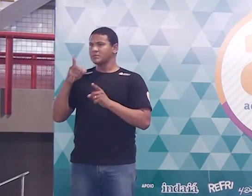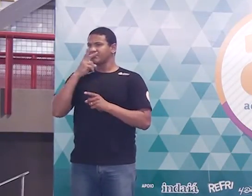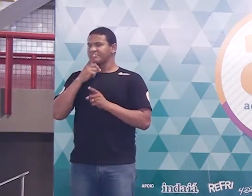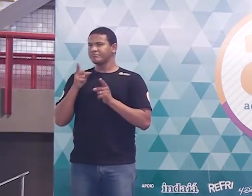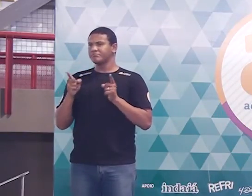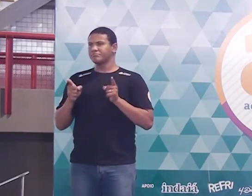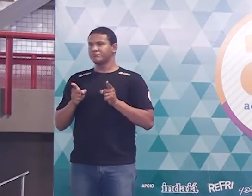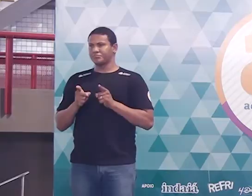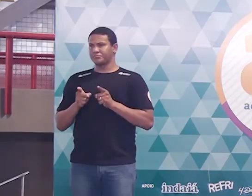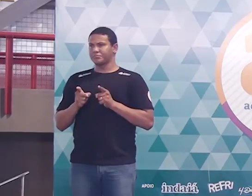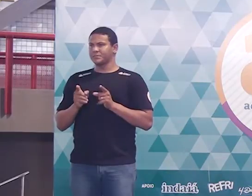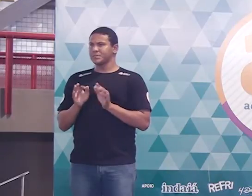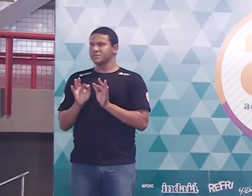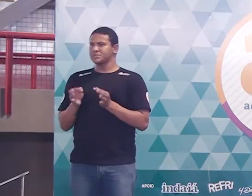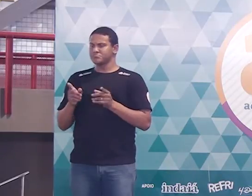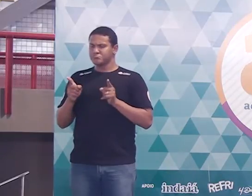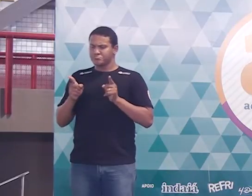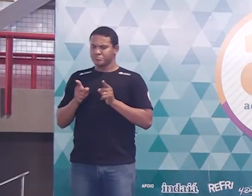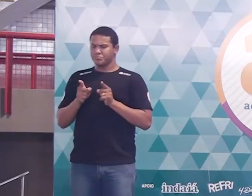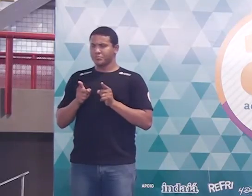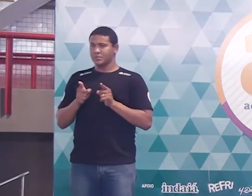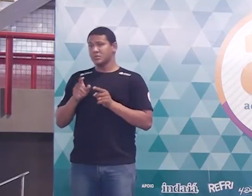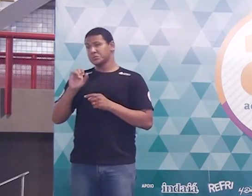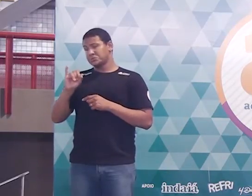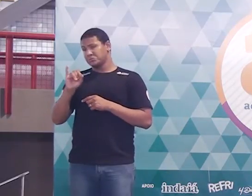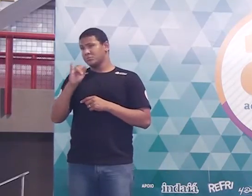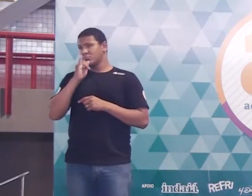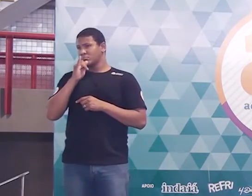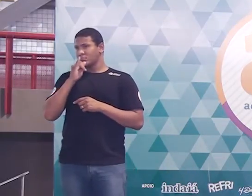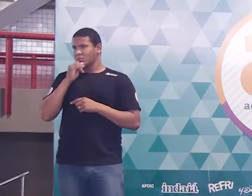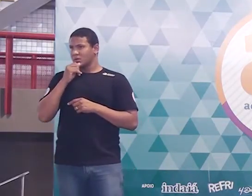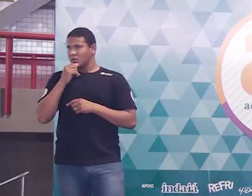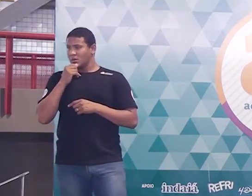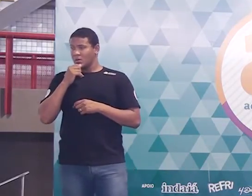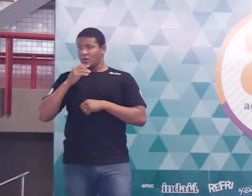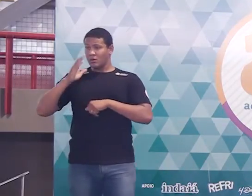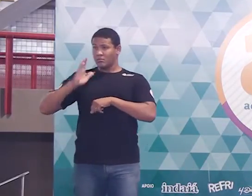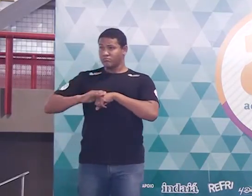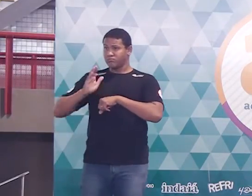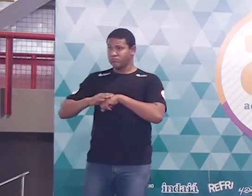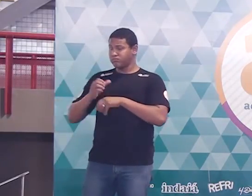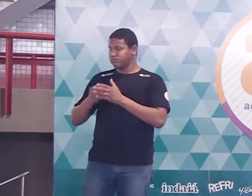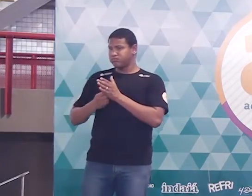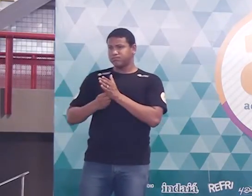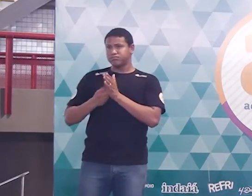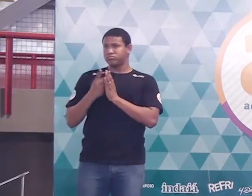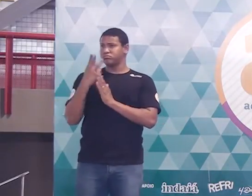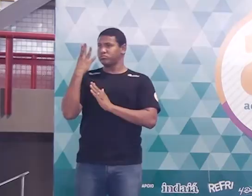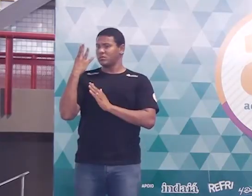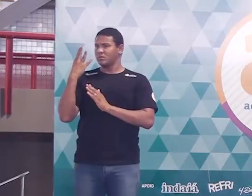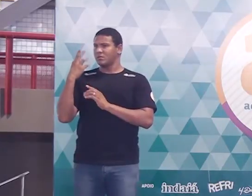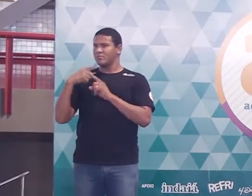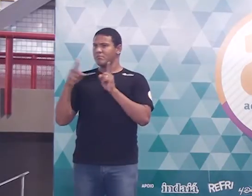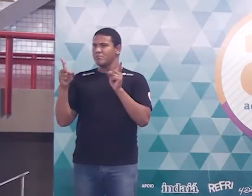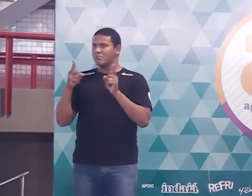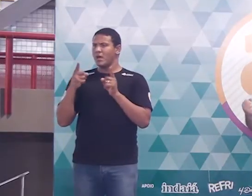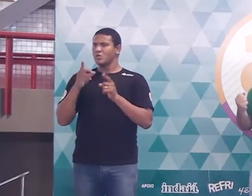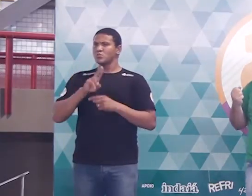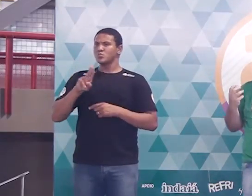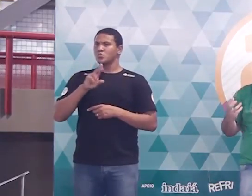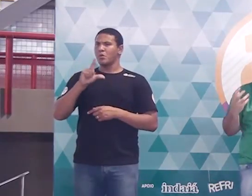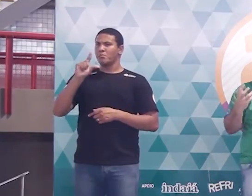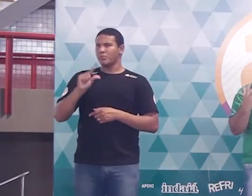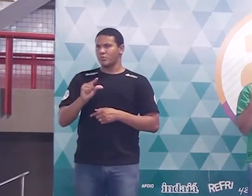biomassa. Quando você produz muito e consome o quê? Pouco, o que é que você